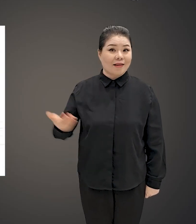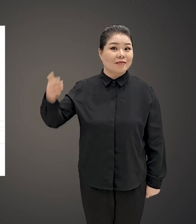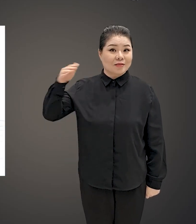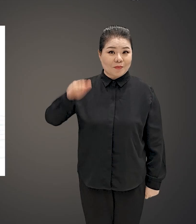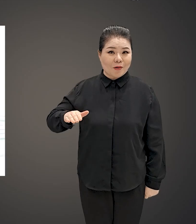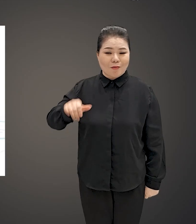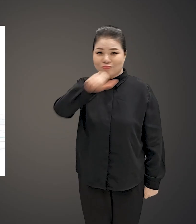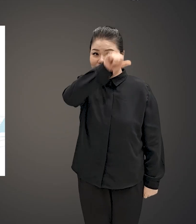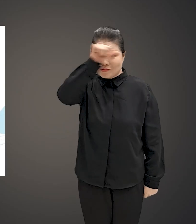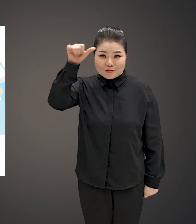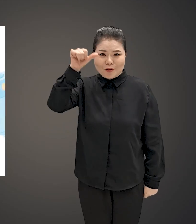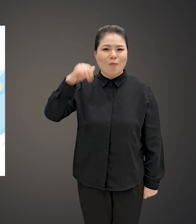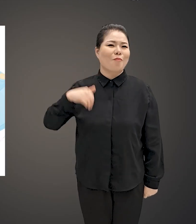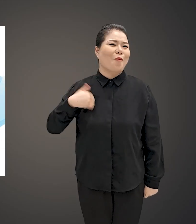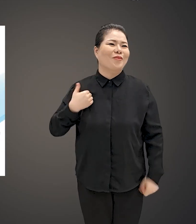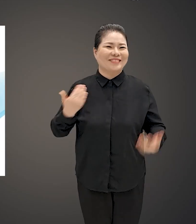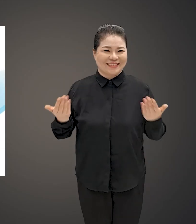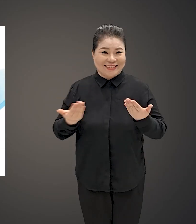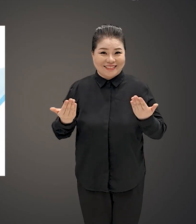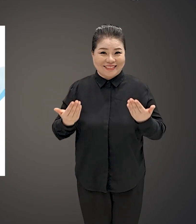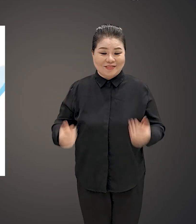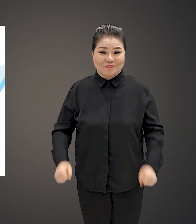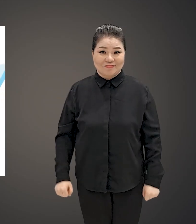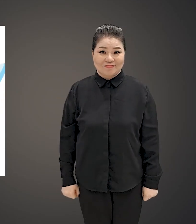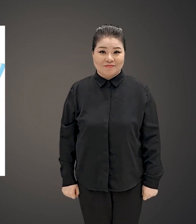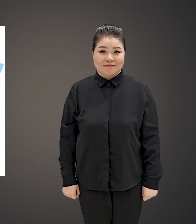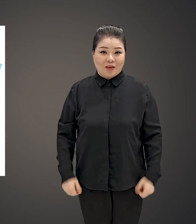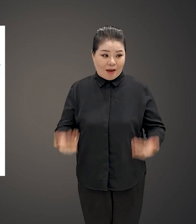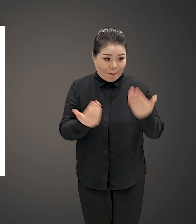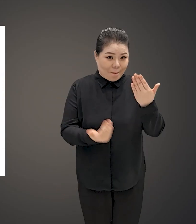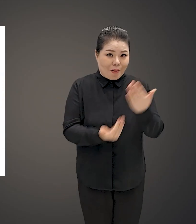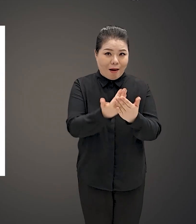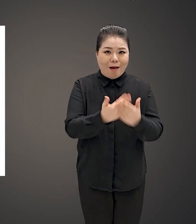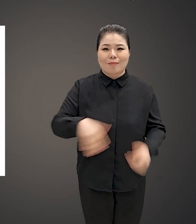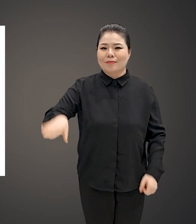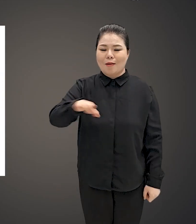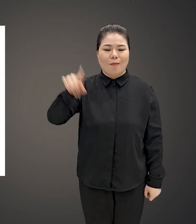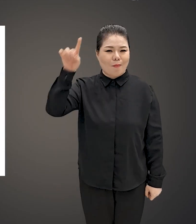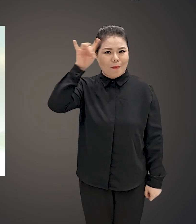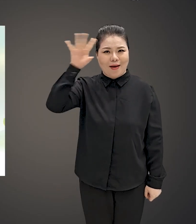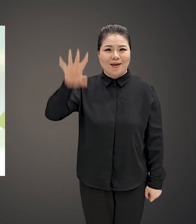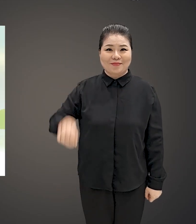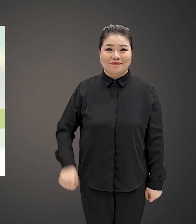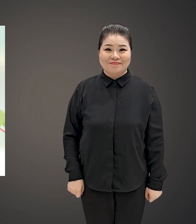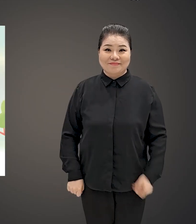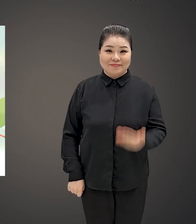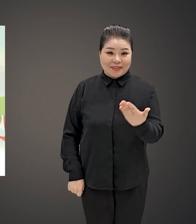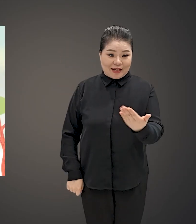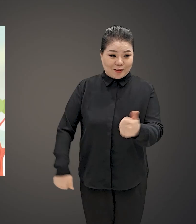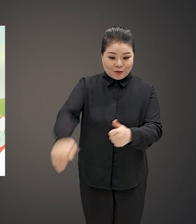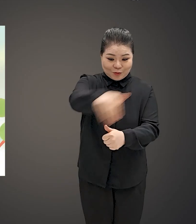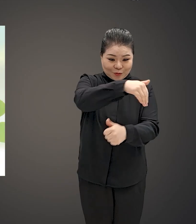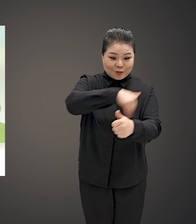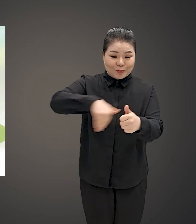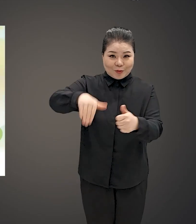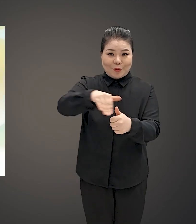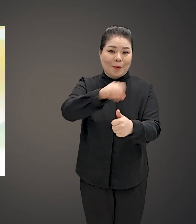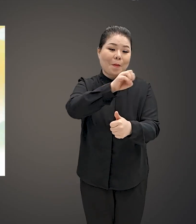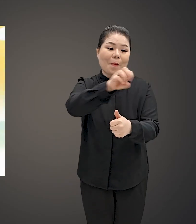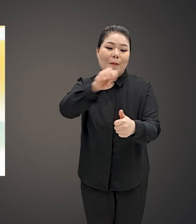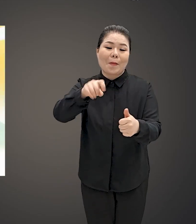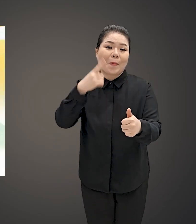하지만 인생은 모르는 일. 누구도 예상 못한 일이 벌어졌어요. 당신을 둘러싼 것들에게